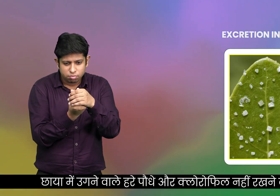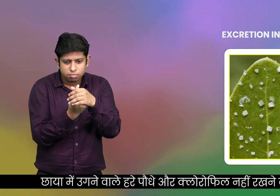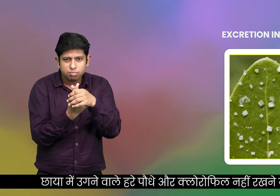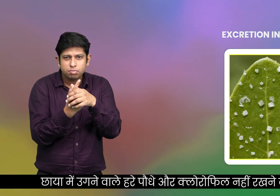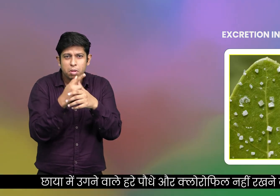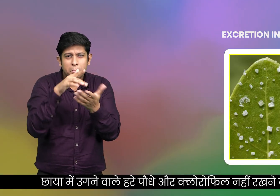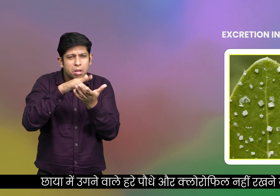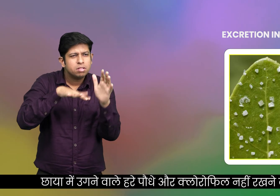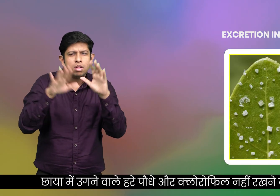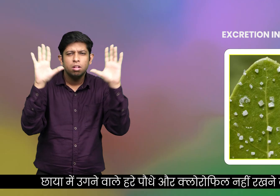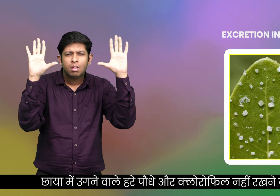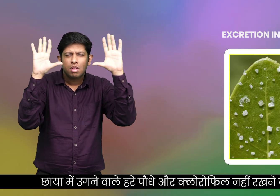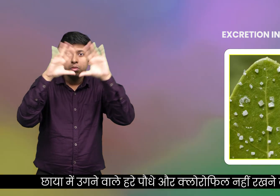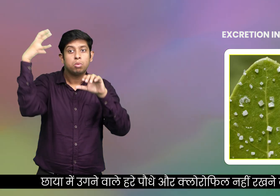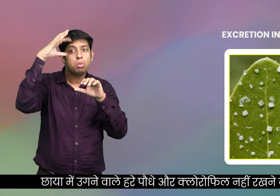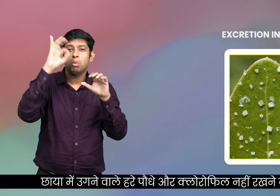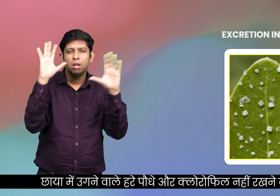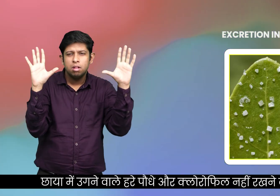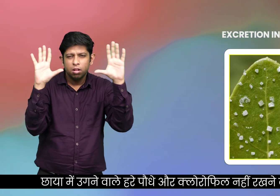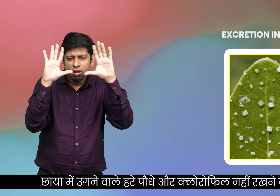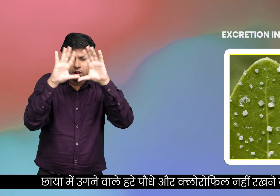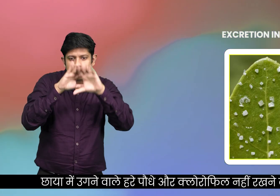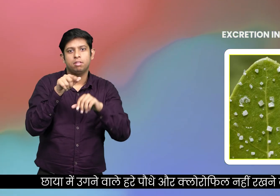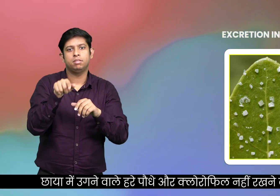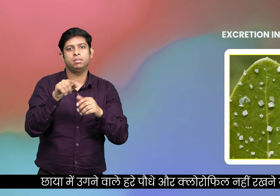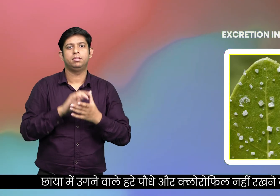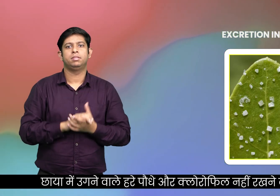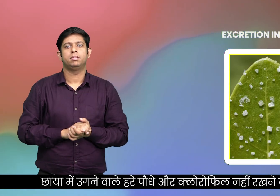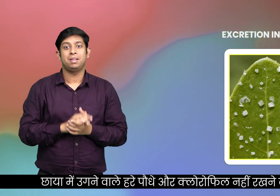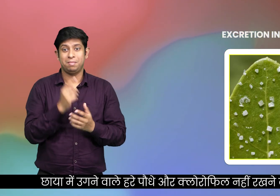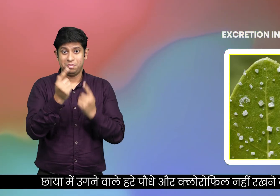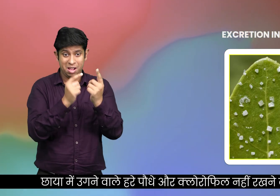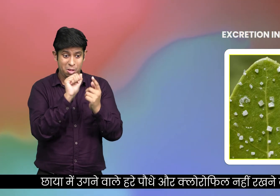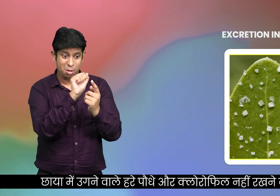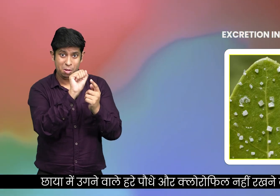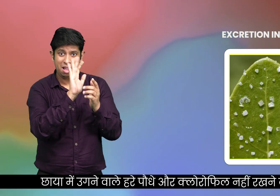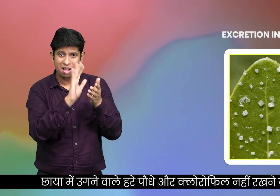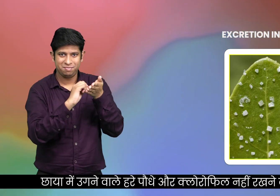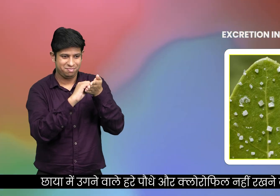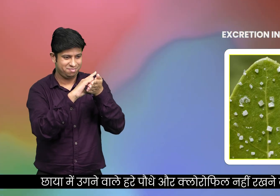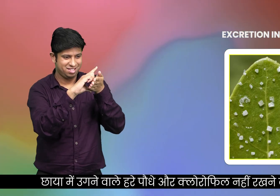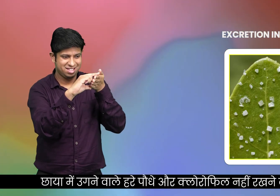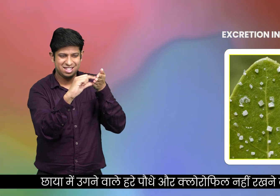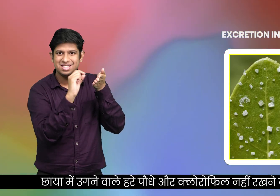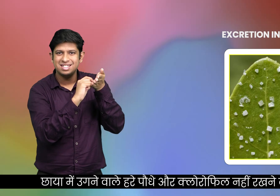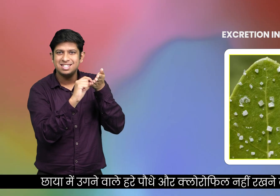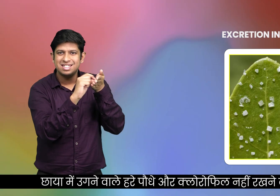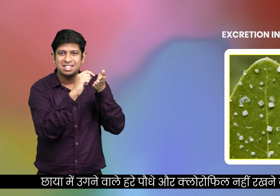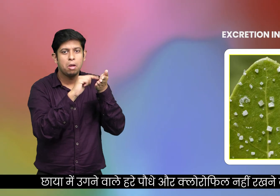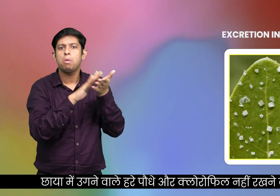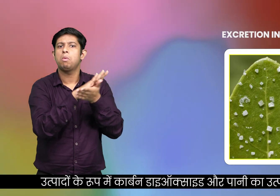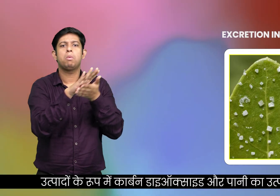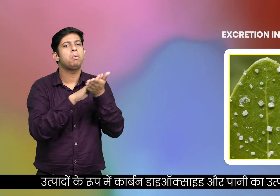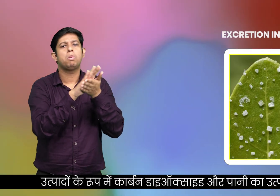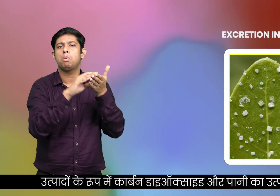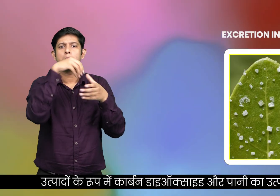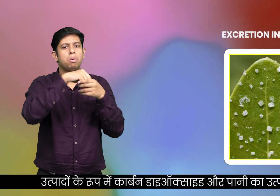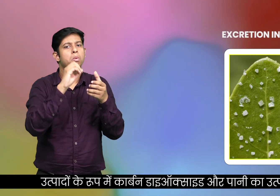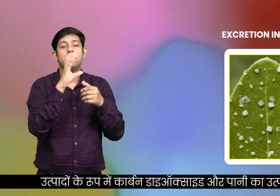वाले हरे पौधे और क्लोरोफिल नहीं रखने वाले पौधे श्वसन अपशिष्ट उत्पादियों के रूप